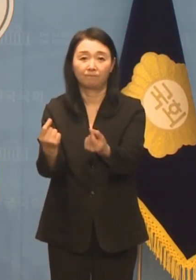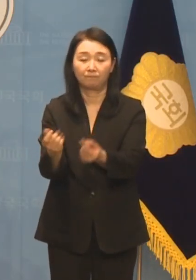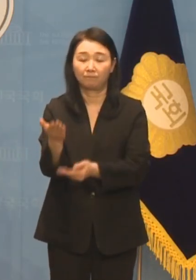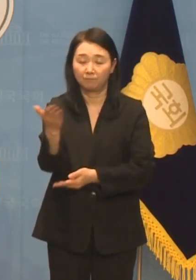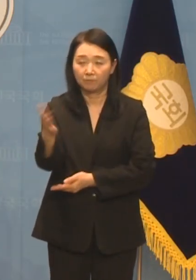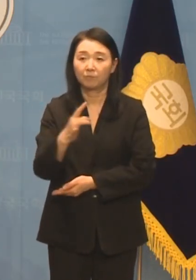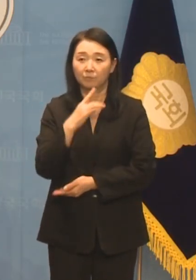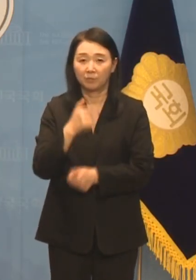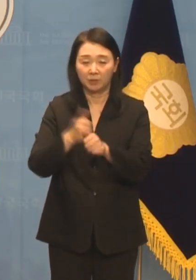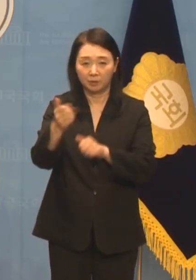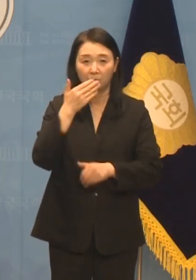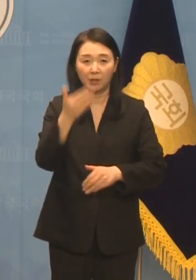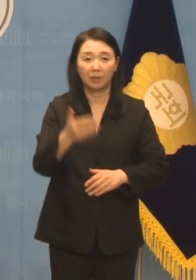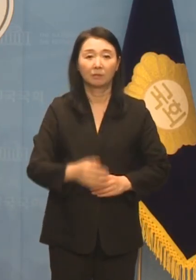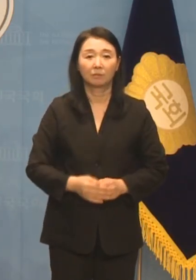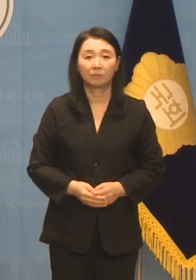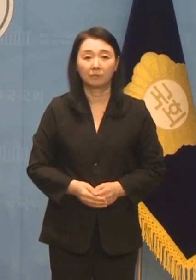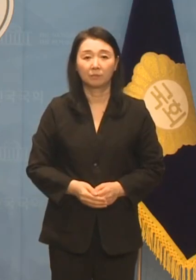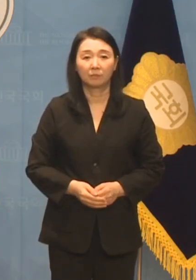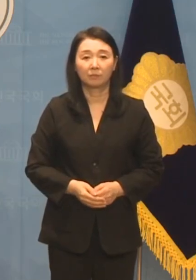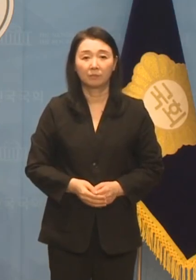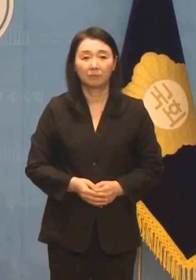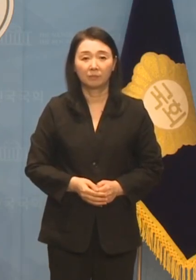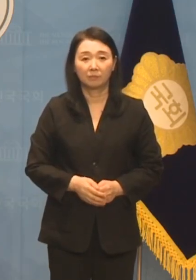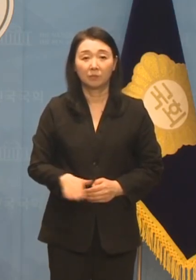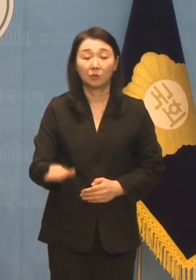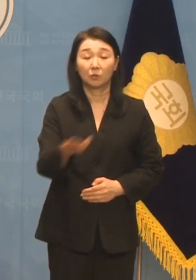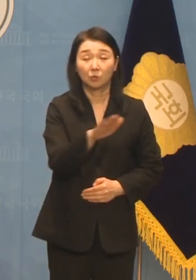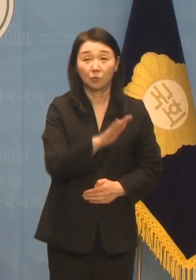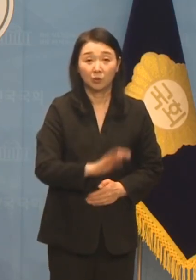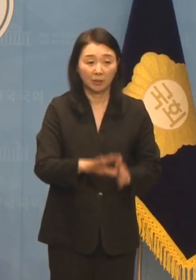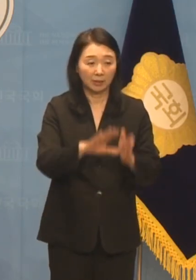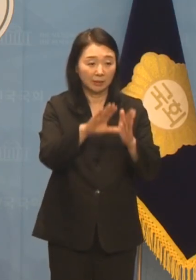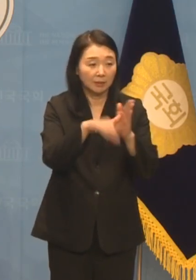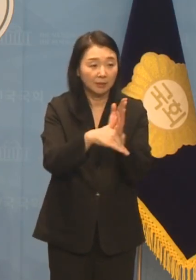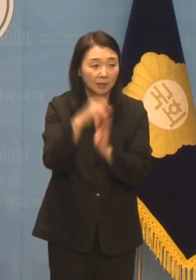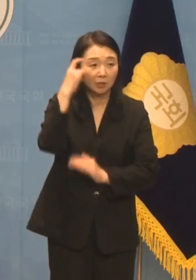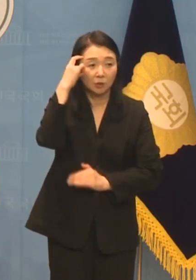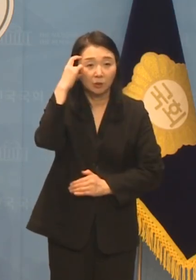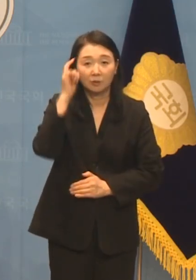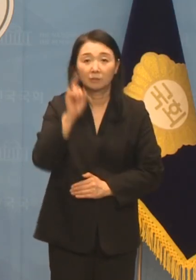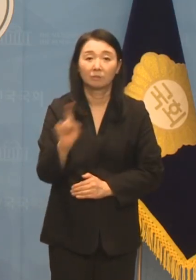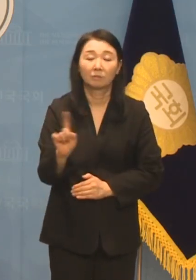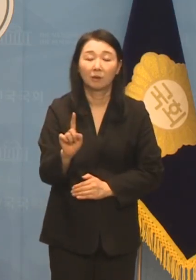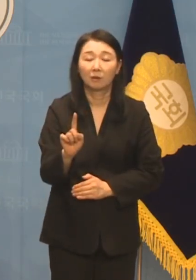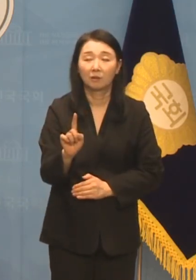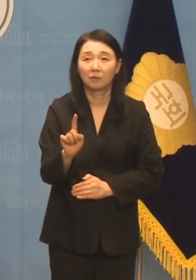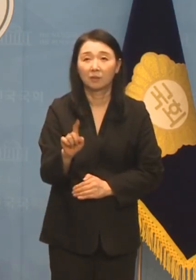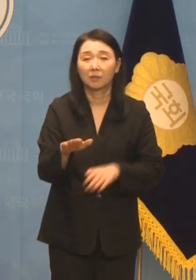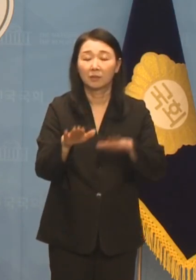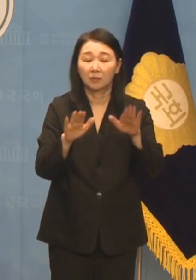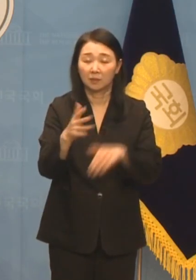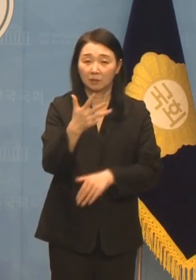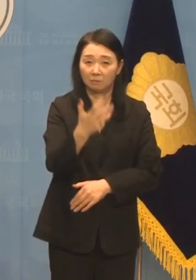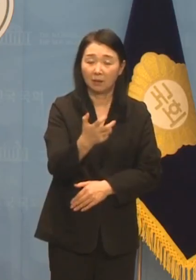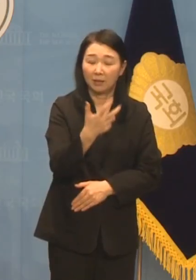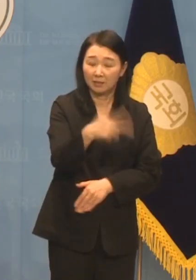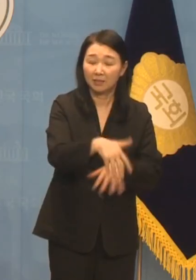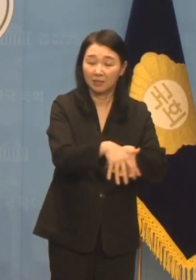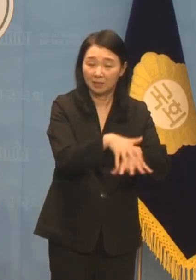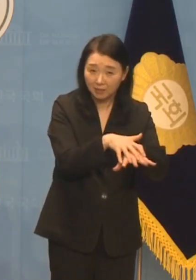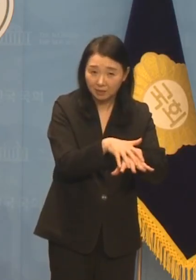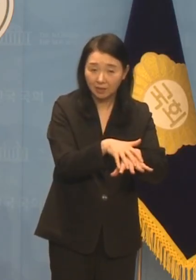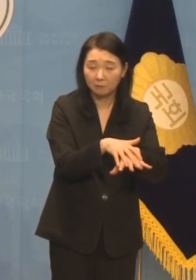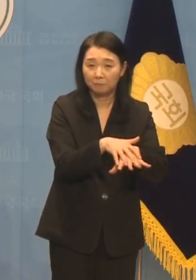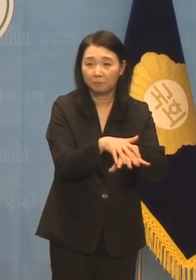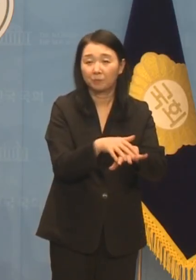당신만이 이길 수 있습니다. 우리의 시대 정신이 미완의 87 체제를